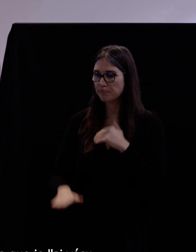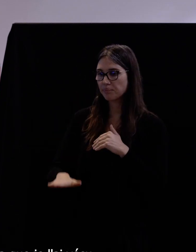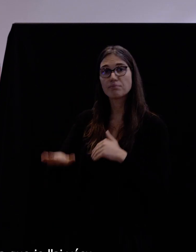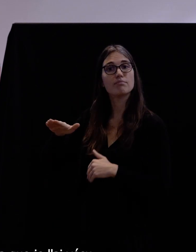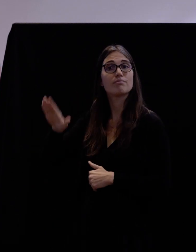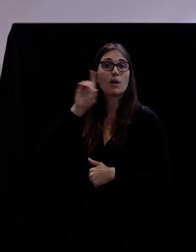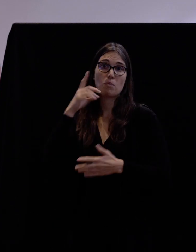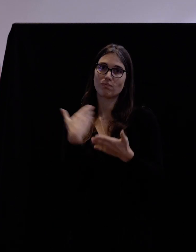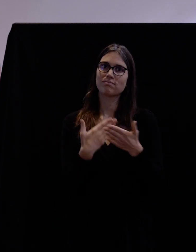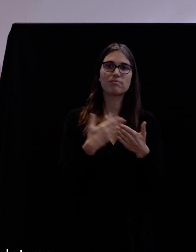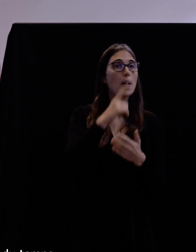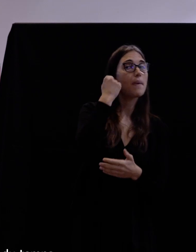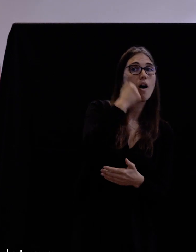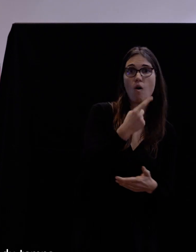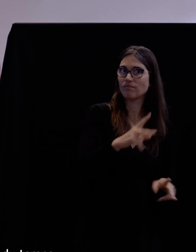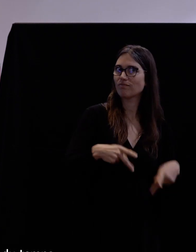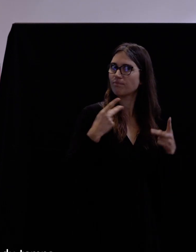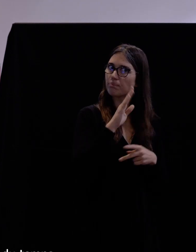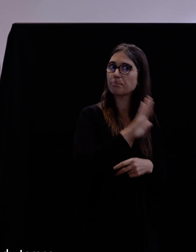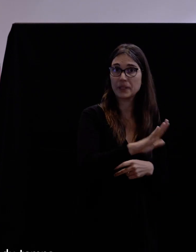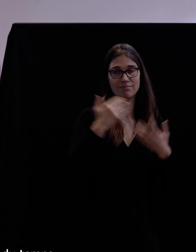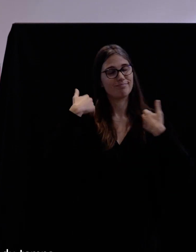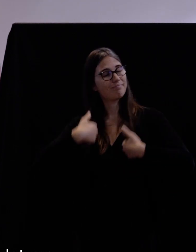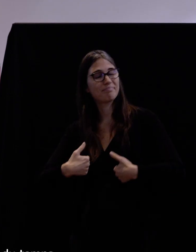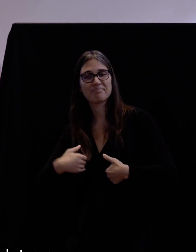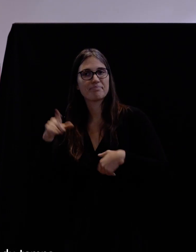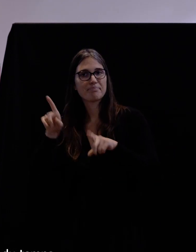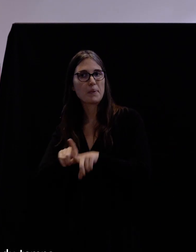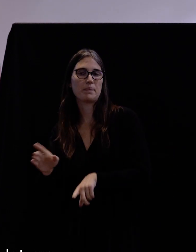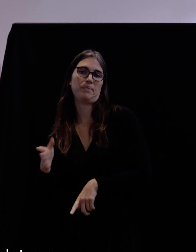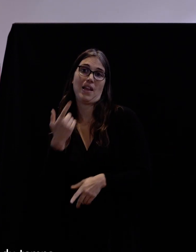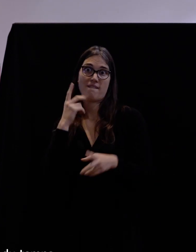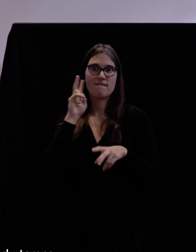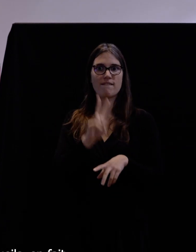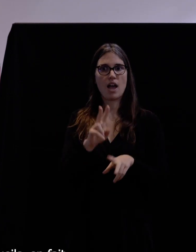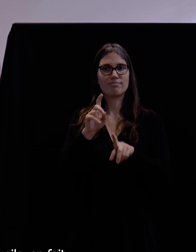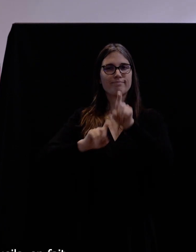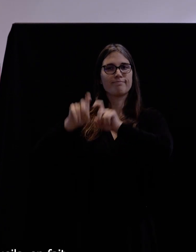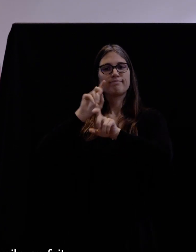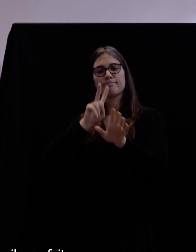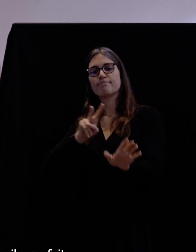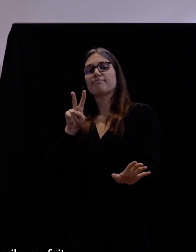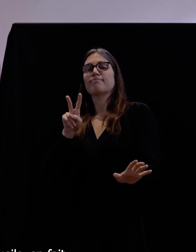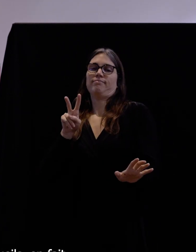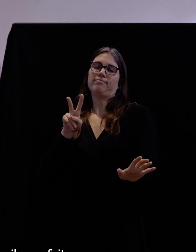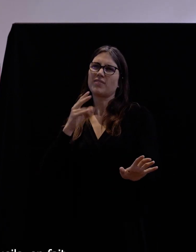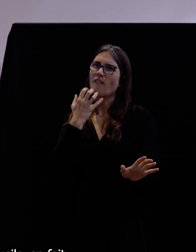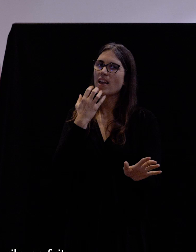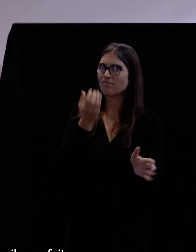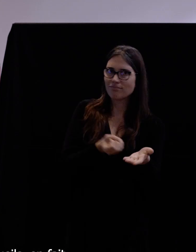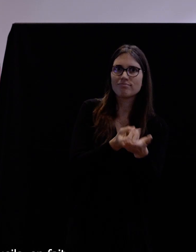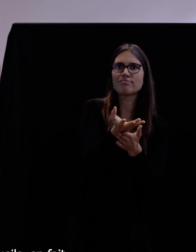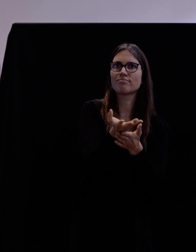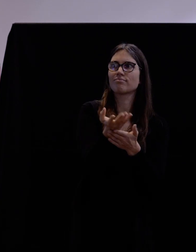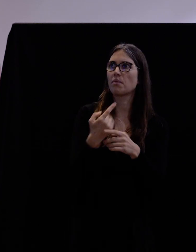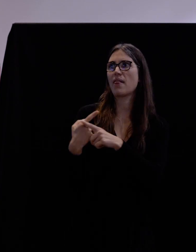ça que les parents le vivent, et avec le recul du temps, je voudrais transmettre quelques messages pour éviter les écueils, en fait, de